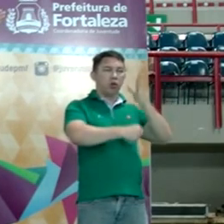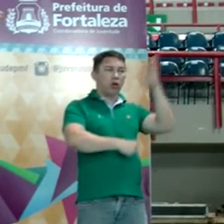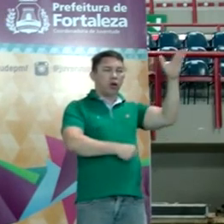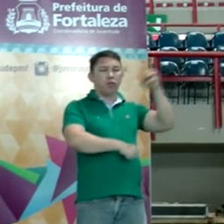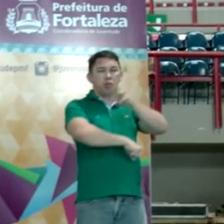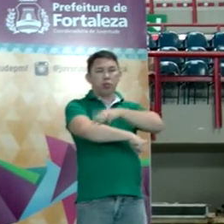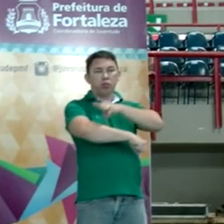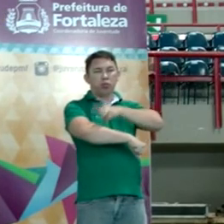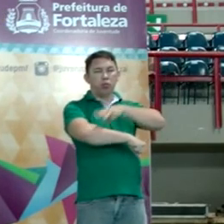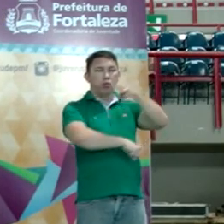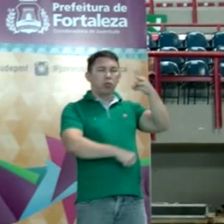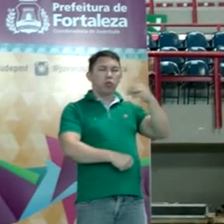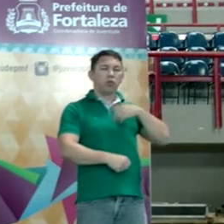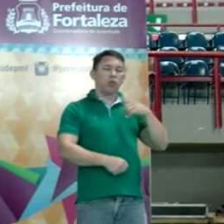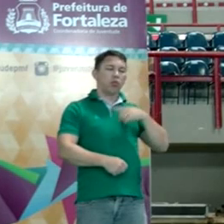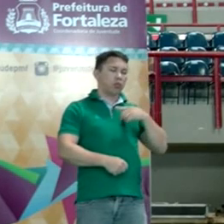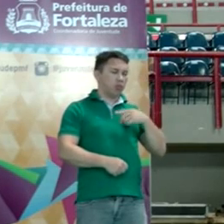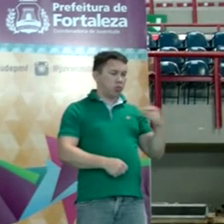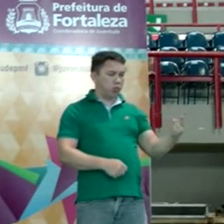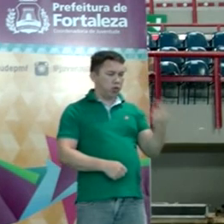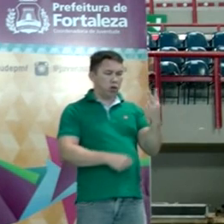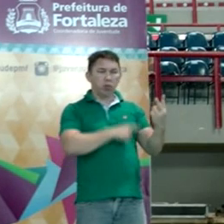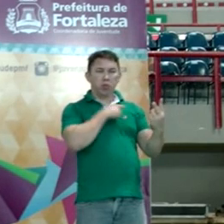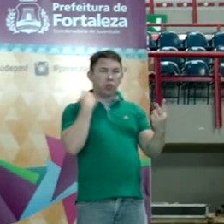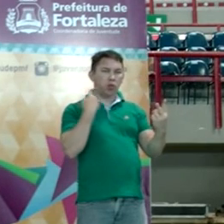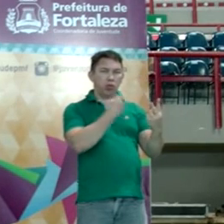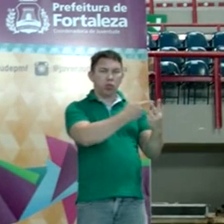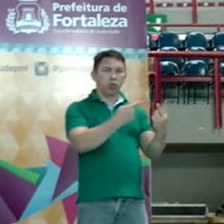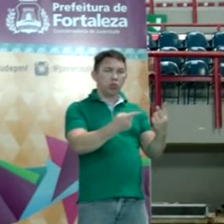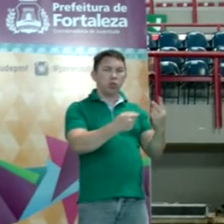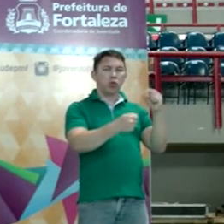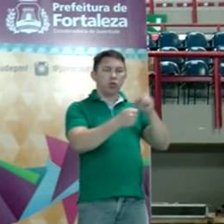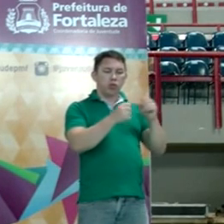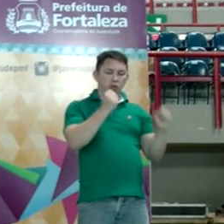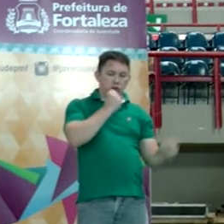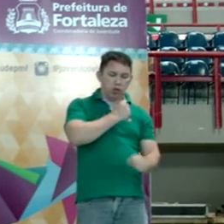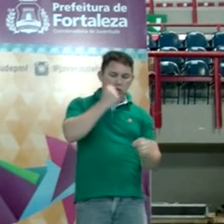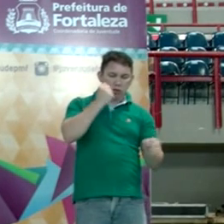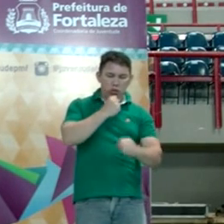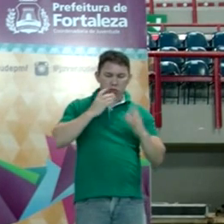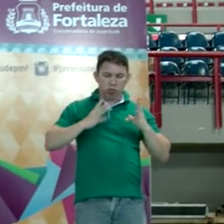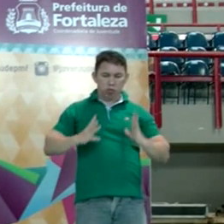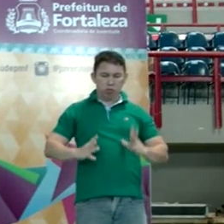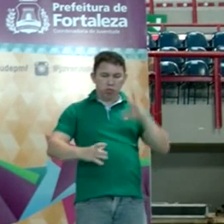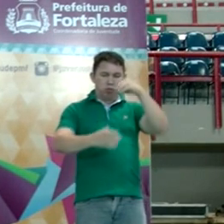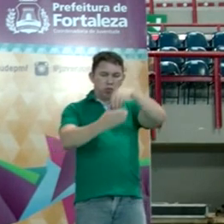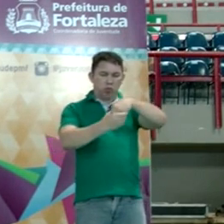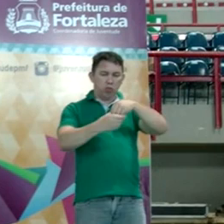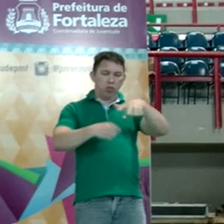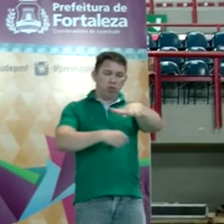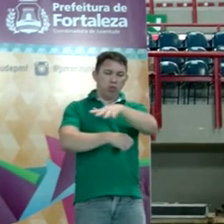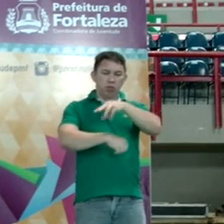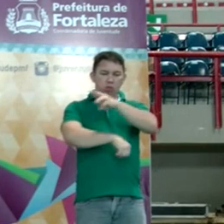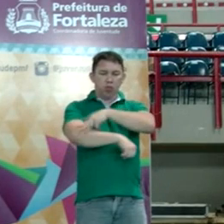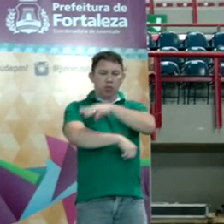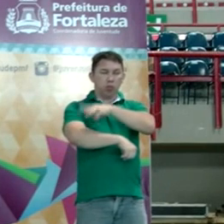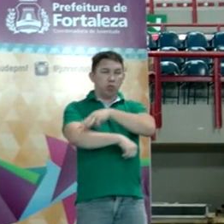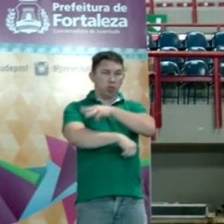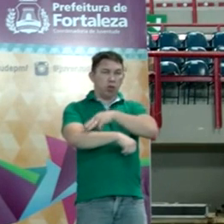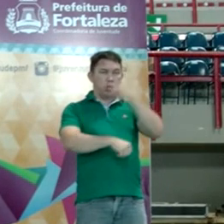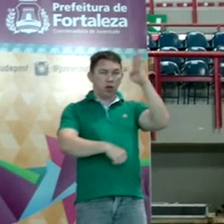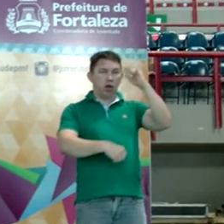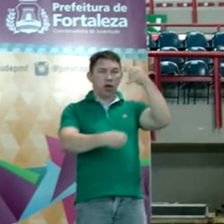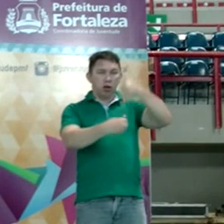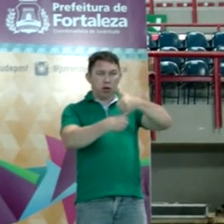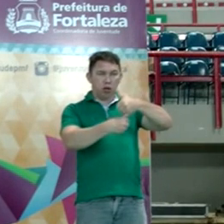Mossoró, e tinha morrido 2 rapazes que faziam limpeza lá na região de Mossoró, na parte da